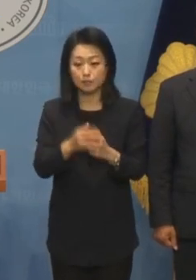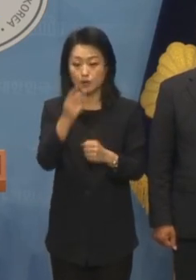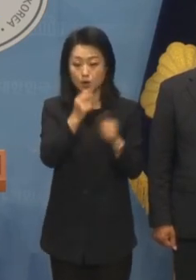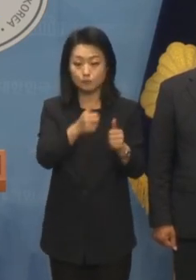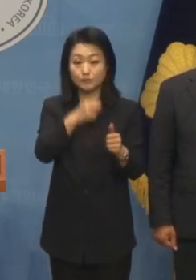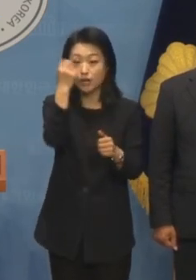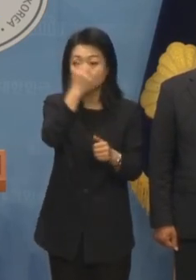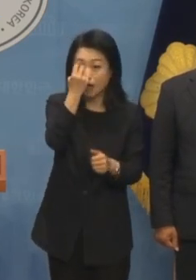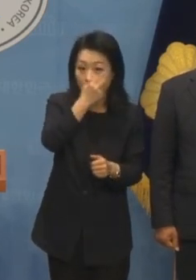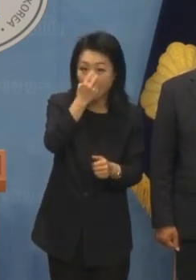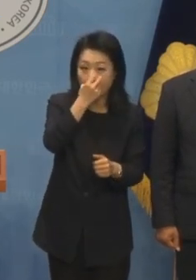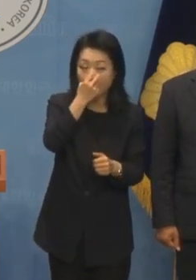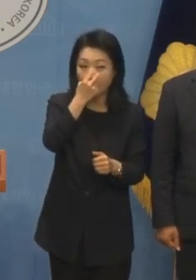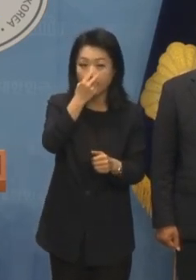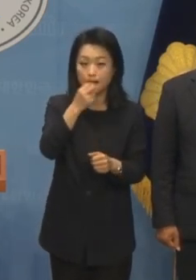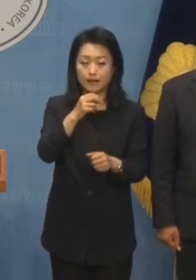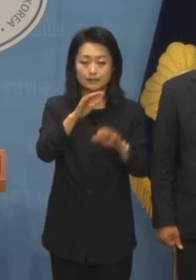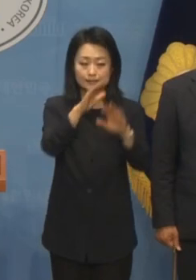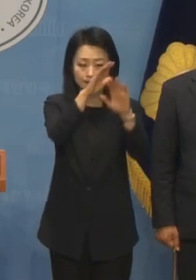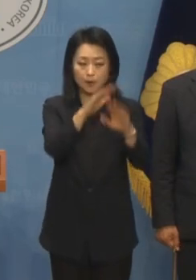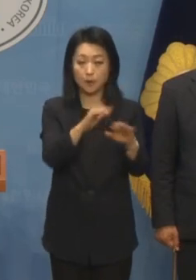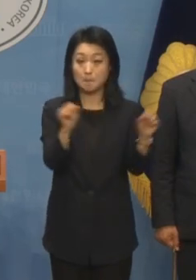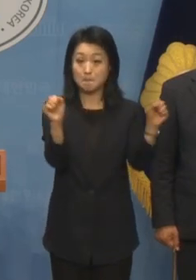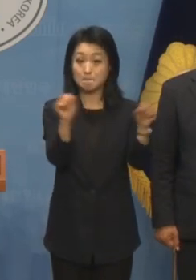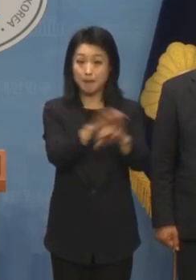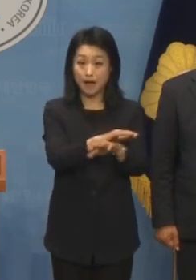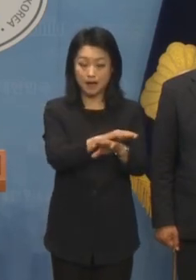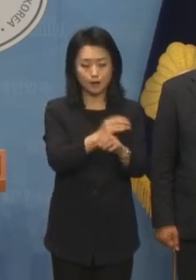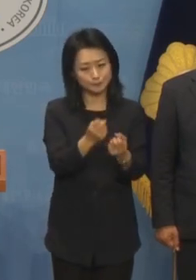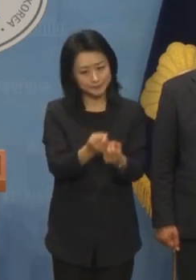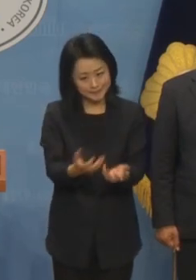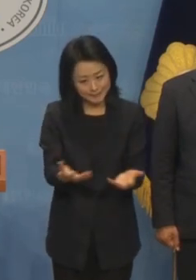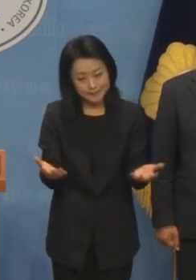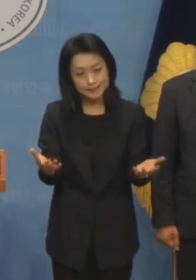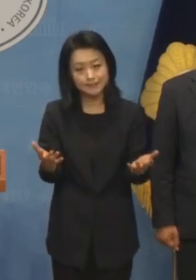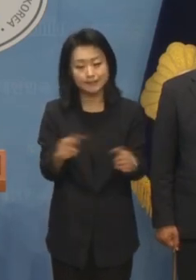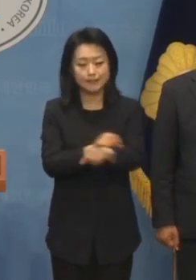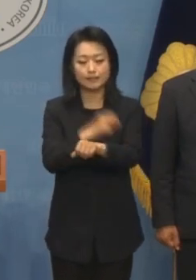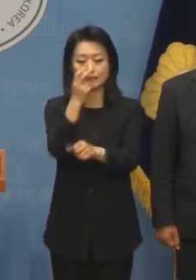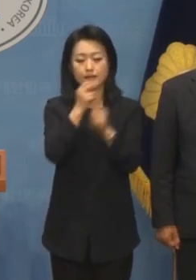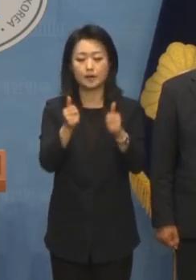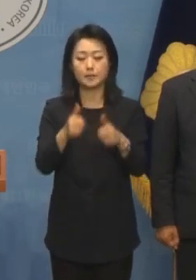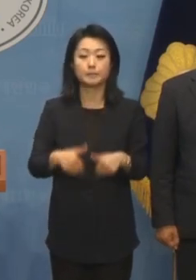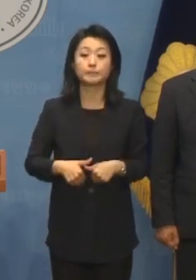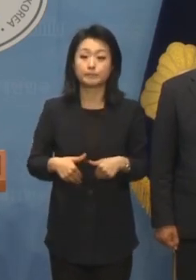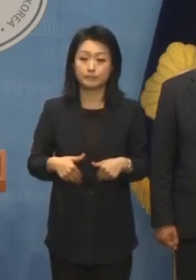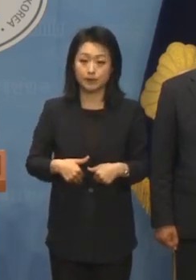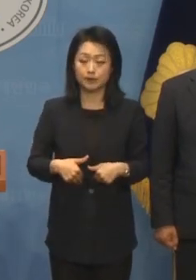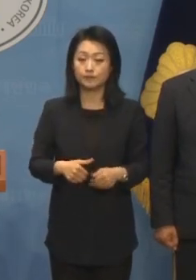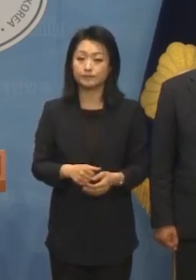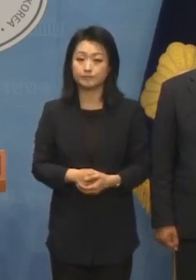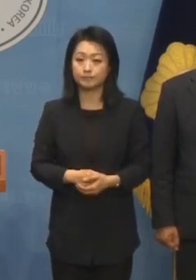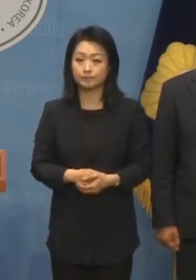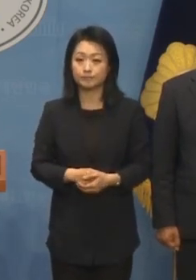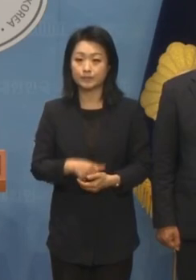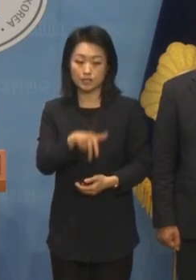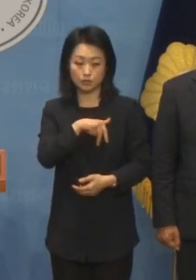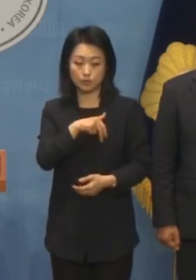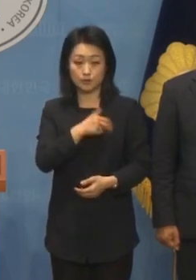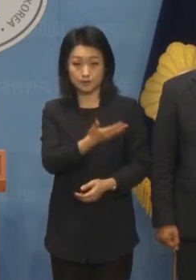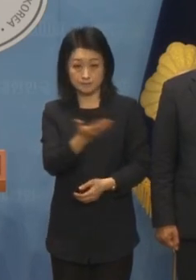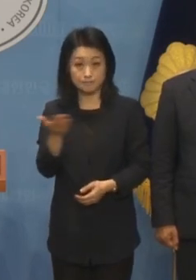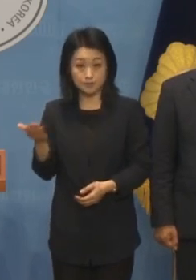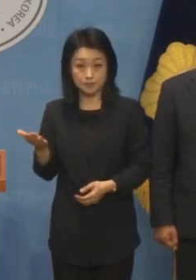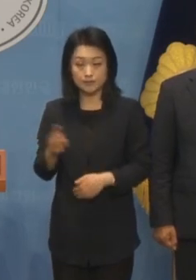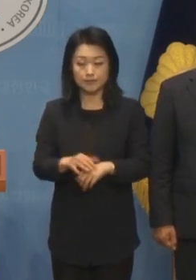수사를 통해서 밝히지 못한 상황이면 특검으로 갈 수밖에 없는 상황입니다. 그래서 저희 대책단에서는 수차례